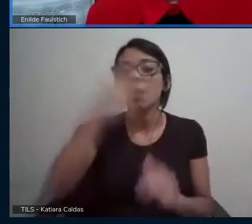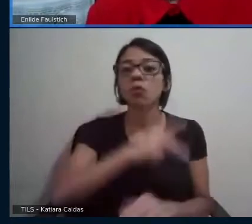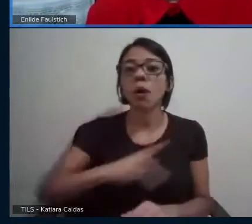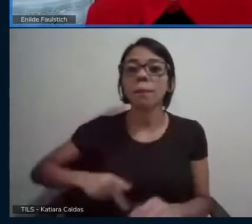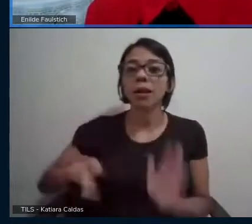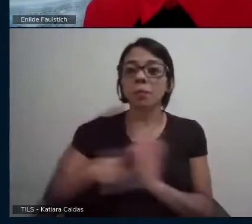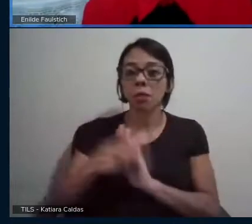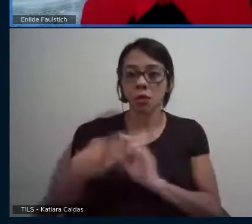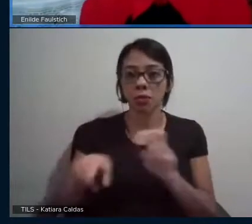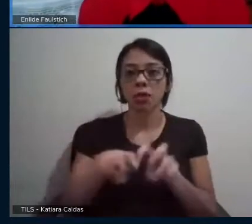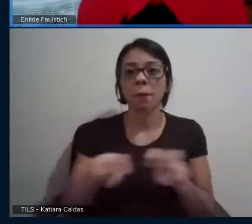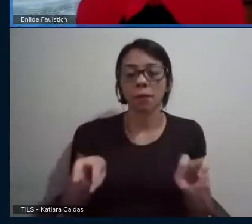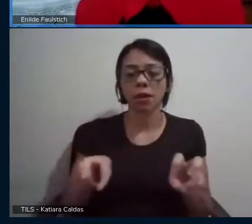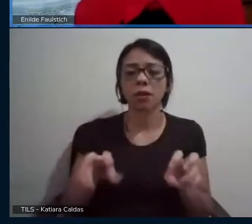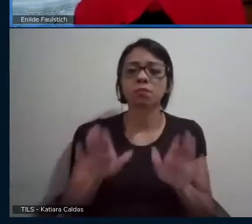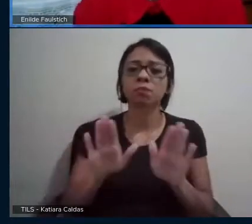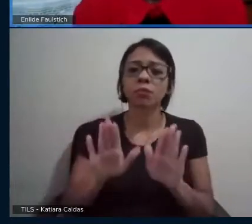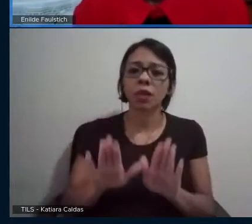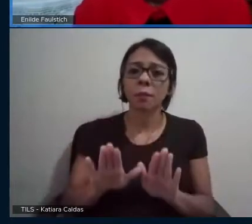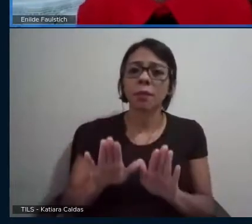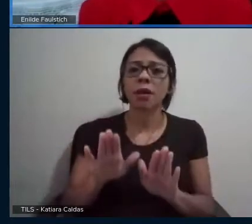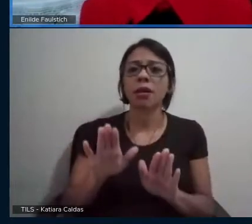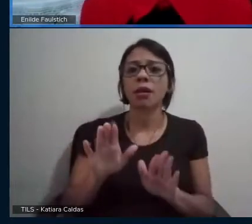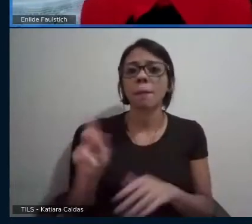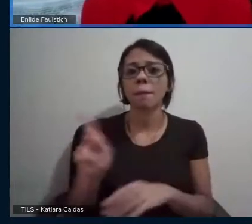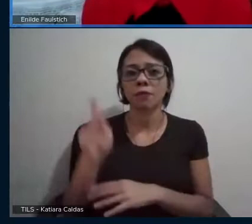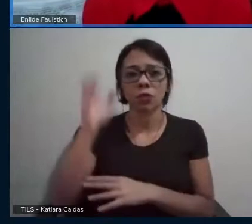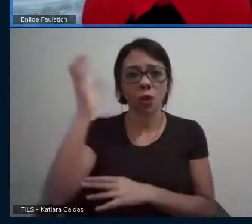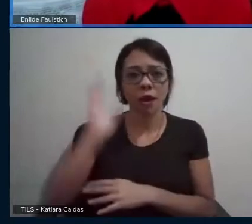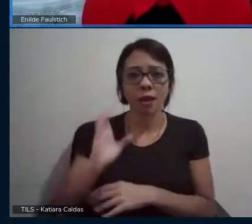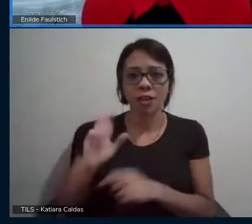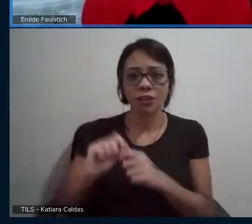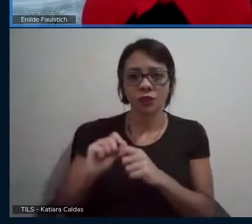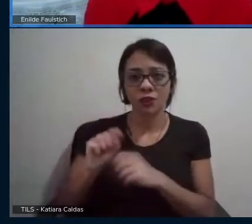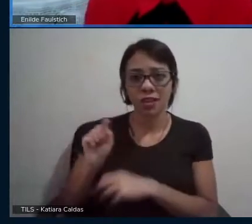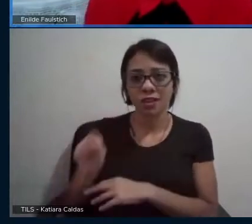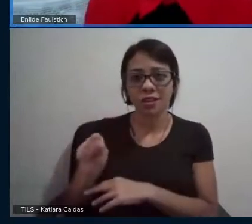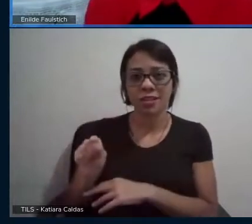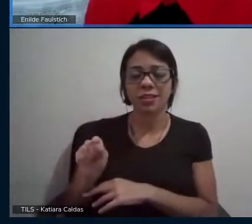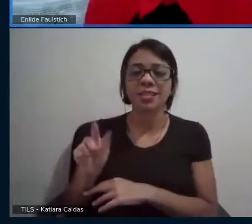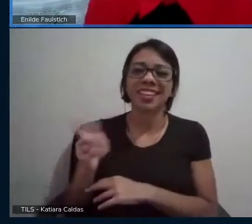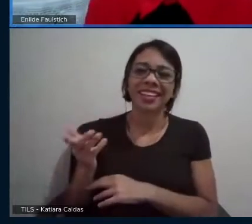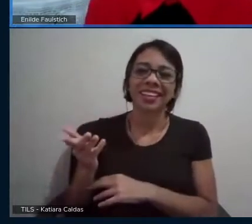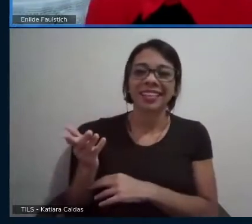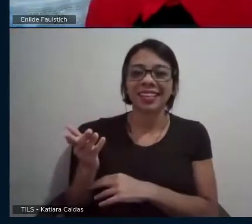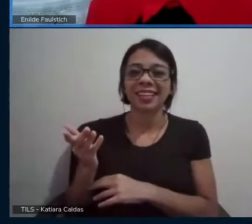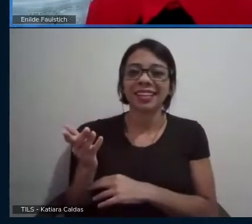banca. Agora, o que a professora Cleide fez foi um ato